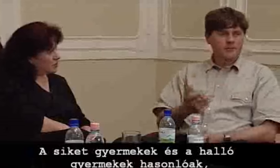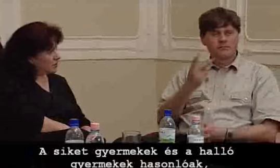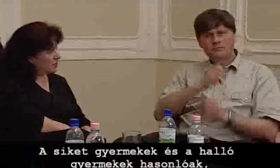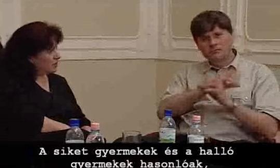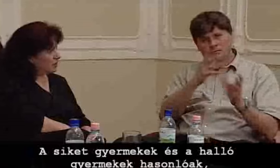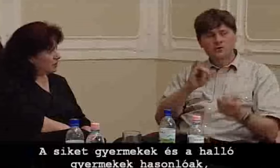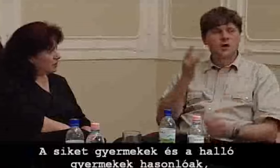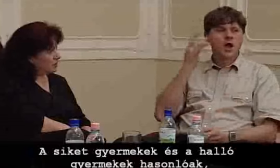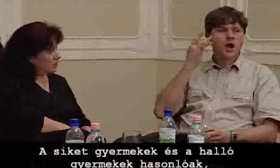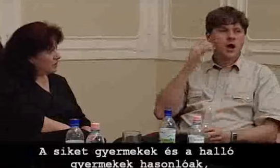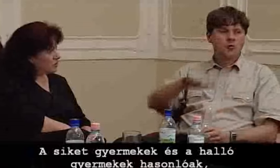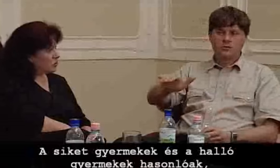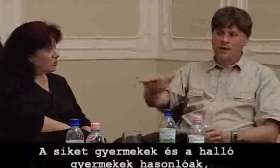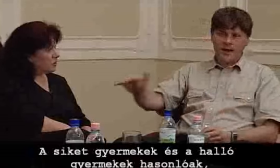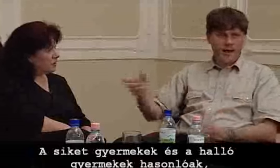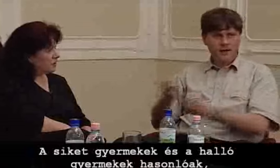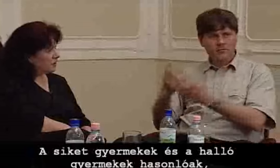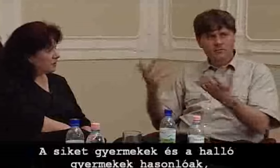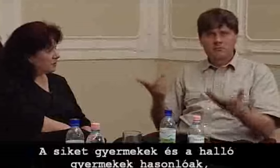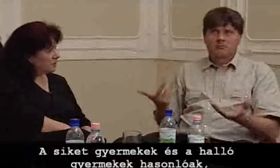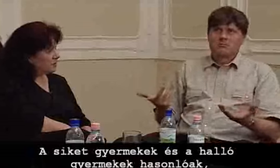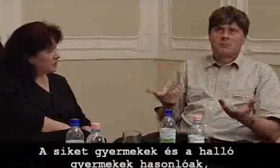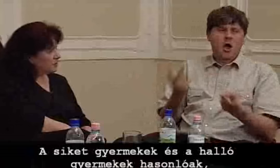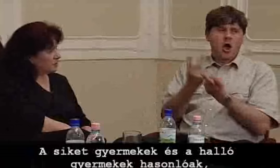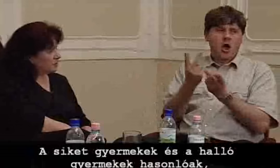A siket gyerekek és a halló gyerekek